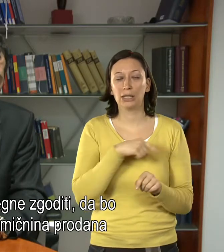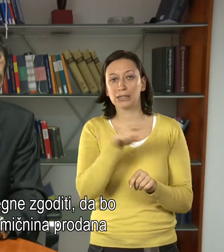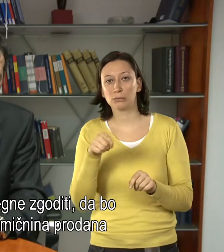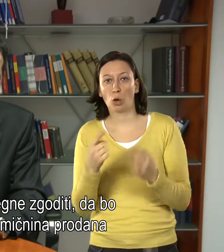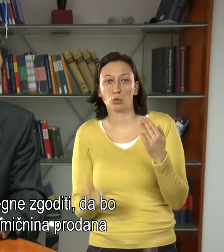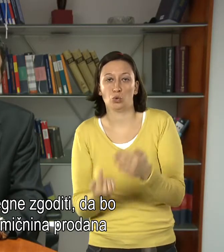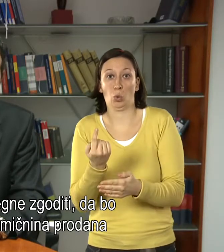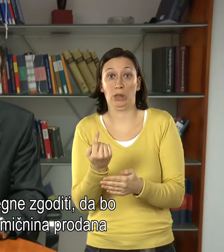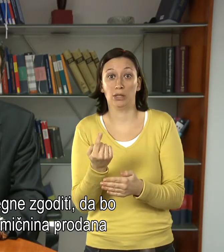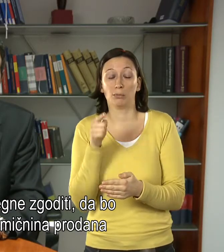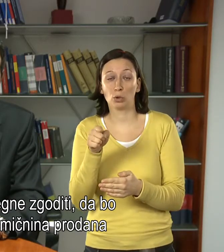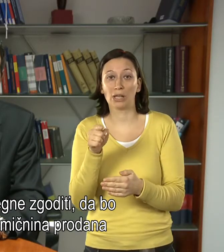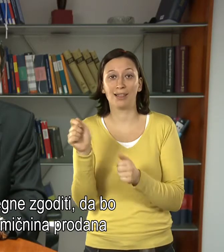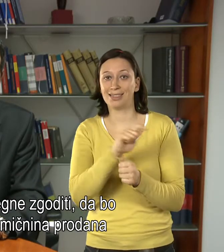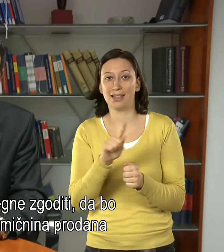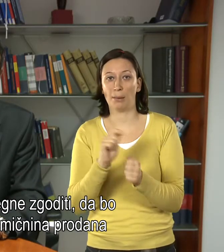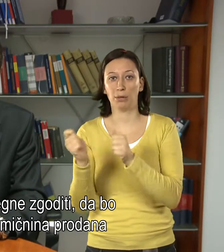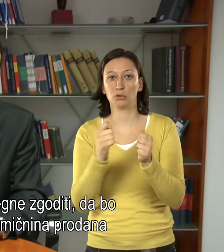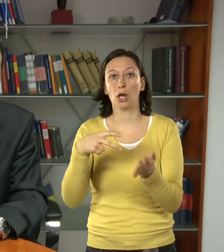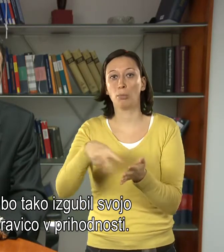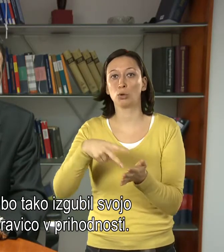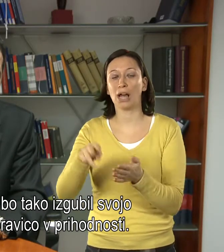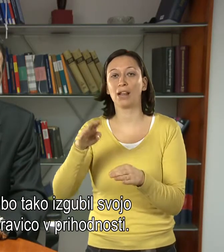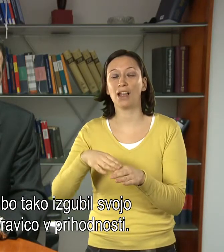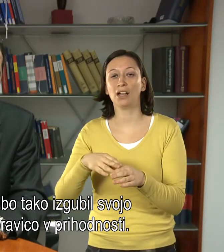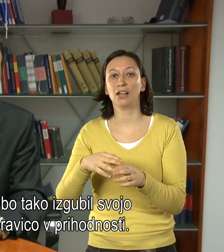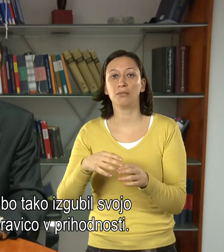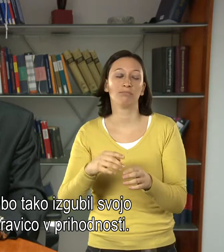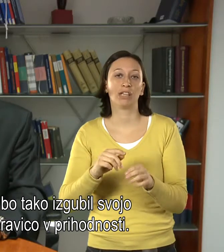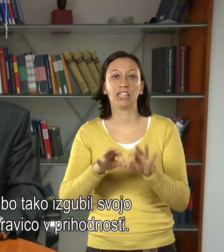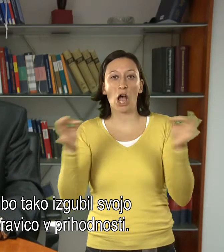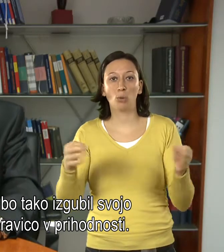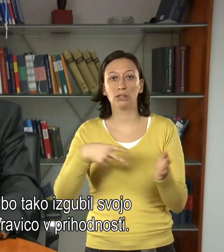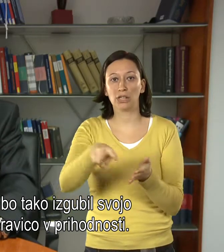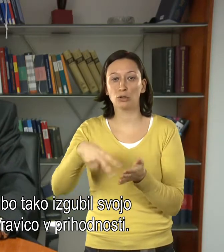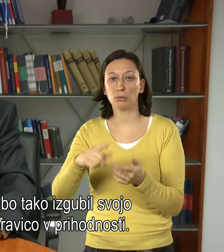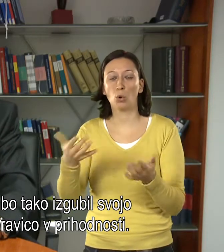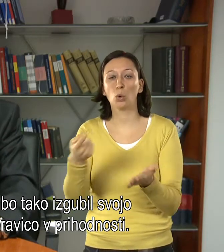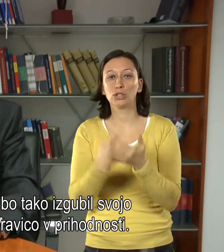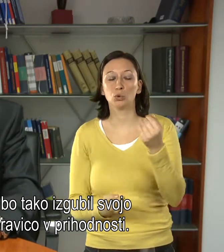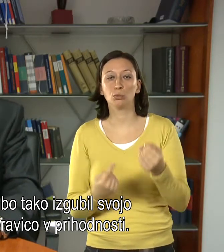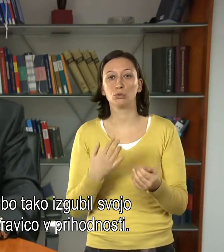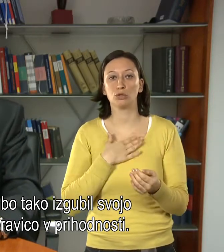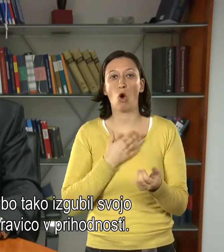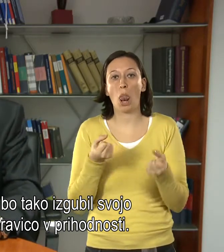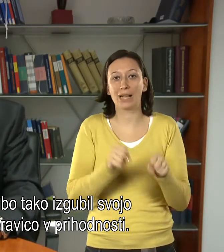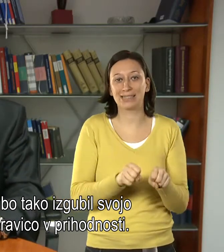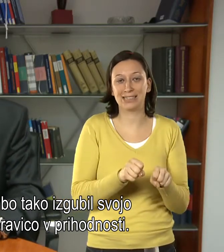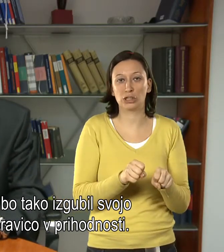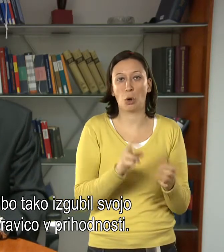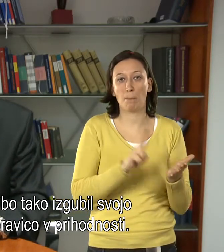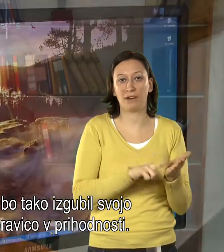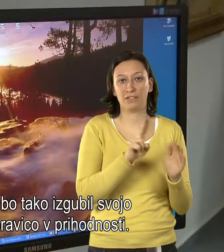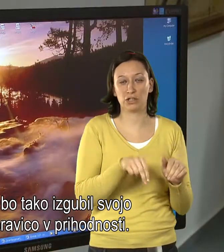mu utegne zgoditi, da bo ta nepremičnina prodana na dražbi in bo izgubil svojo lastninsko pravico v